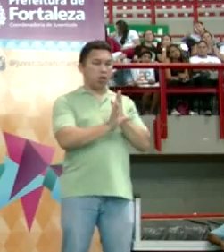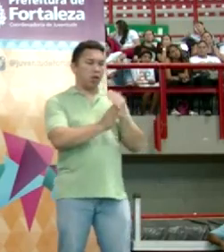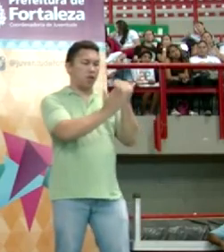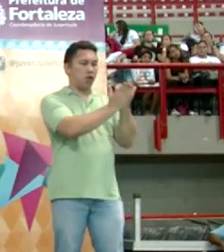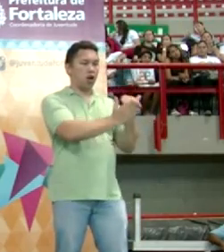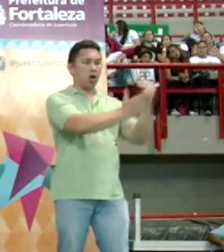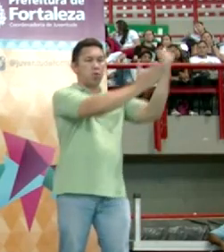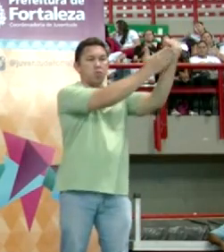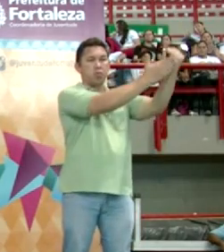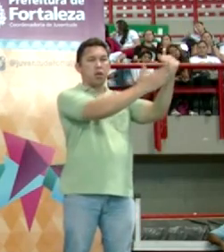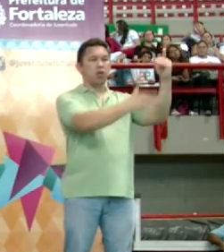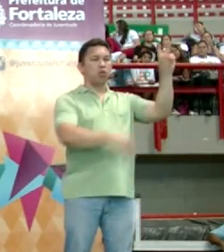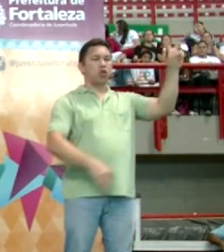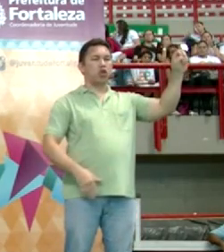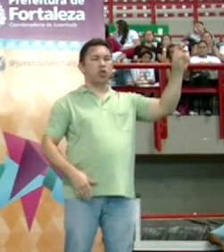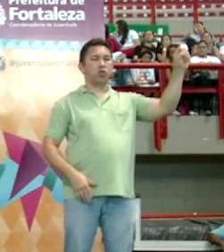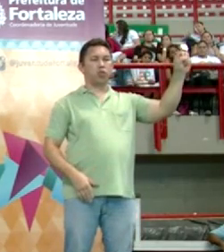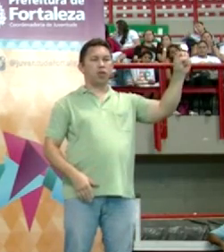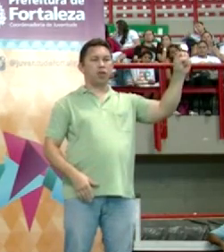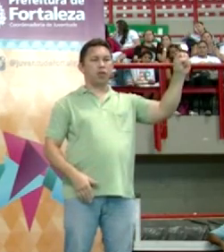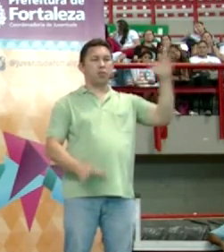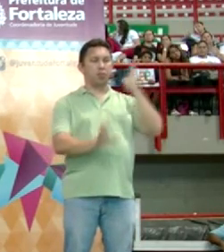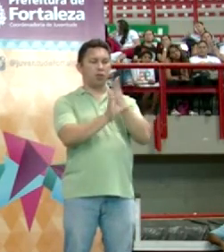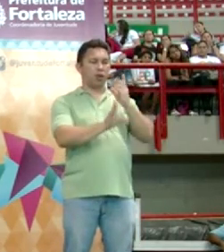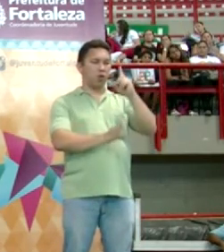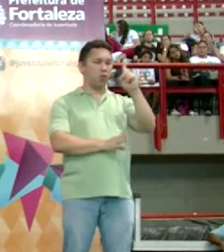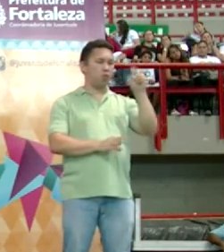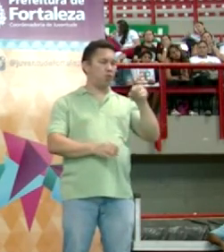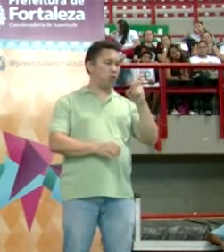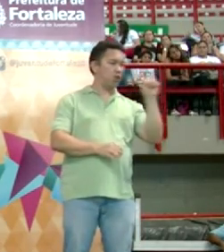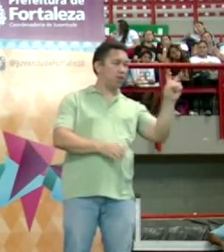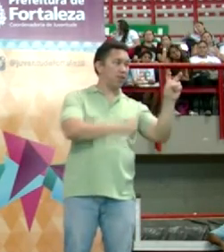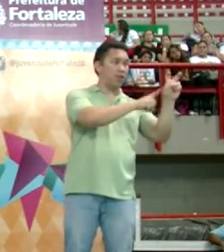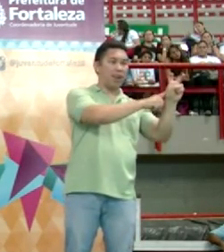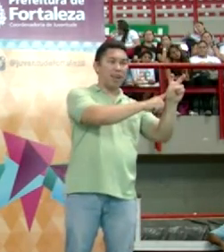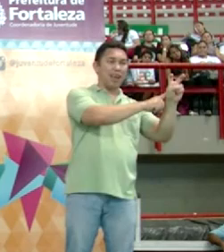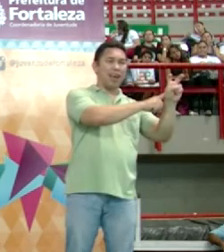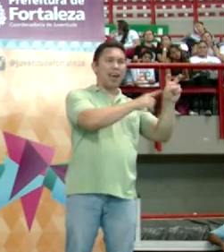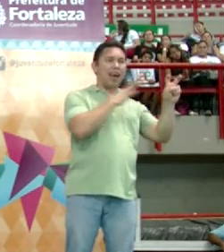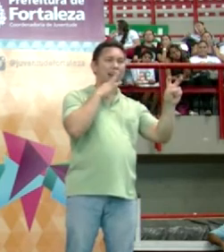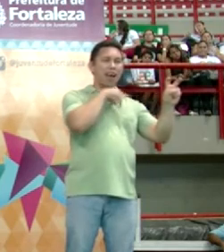50%, porque aumentou 0,5. Se eu multiplicar uma coisa por